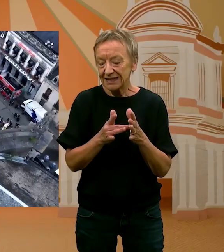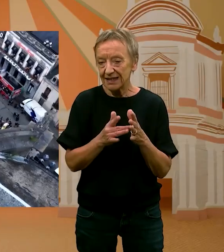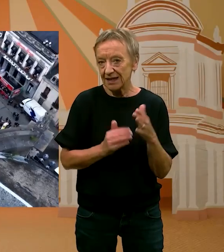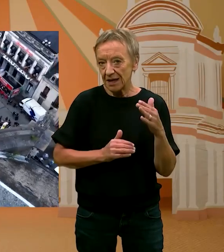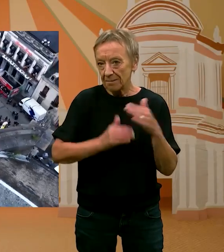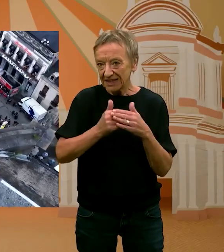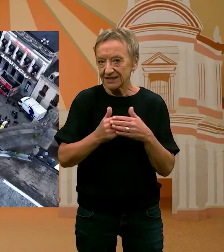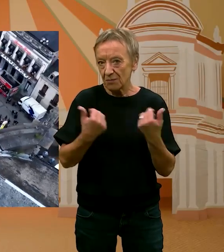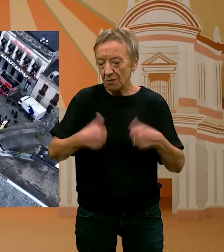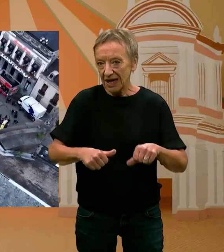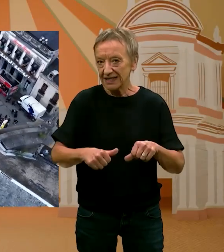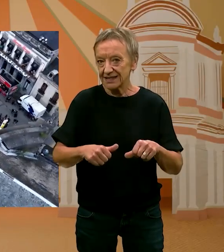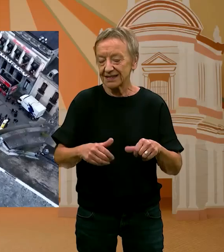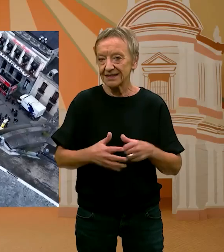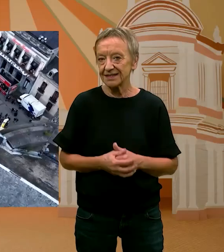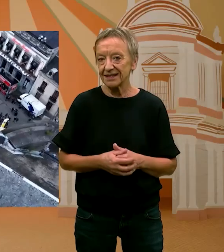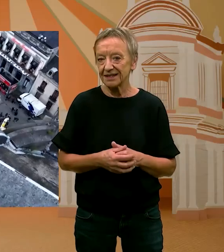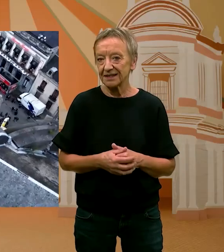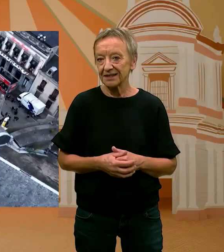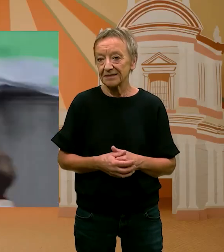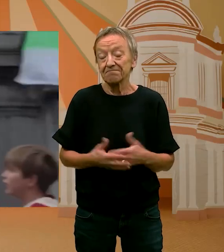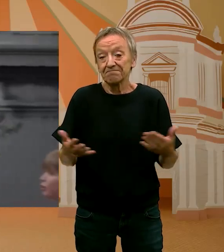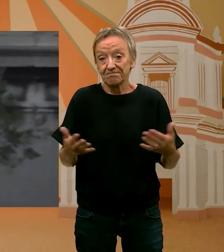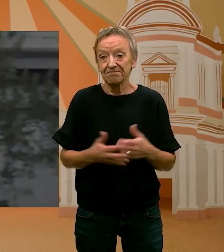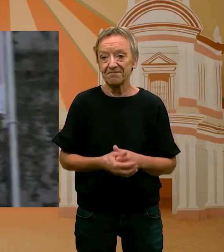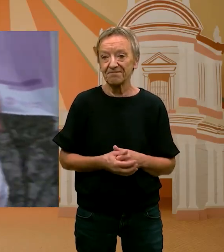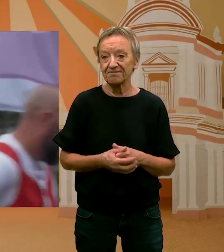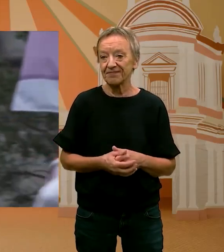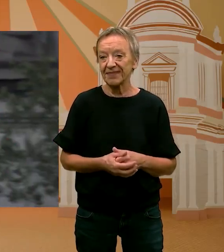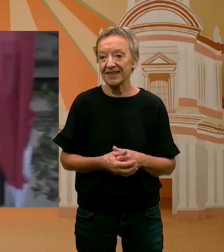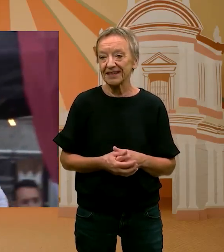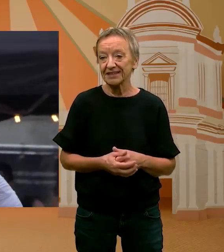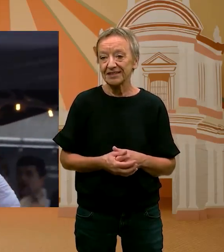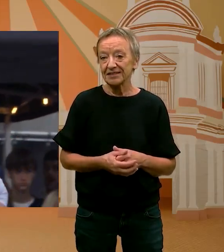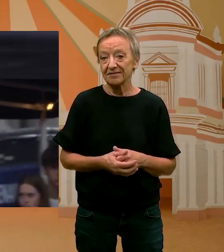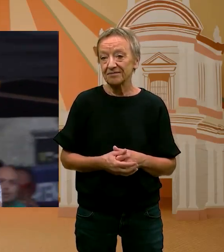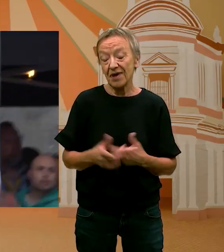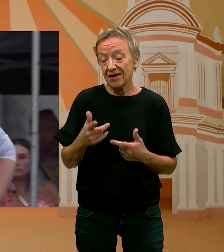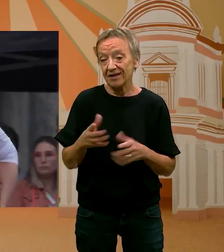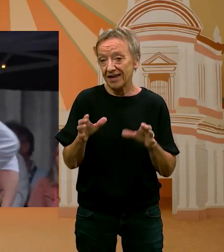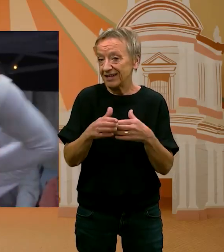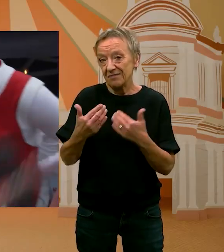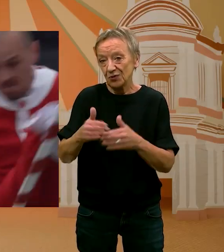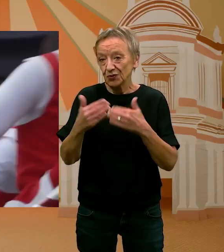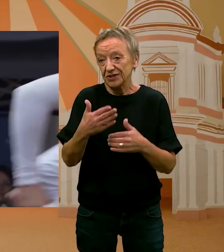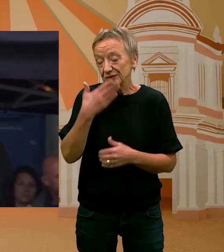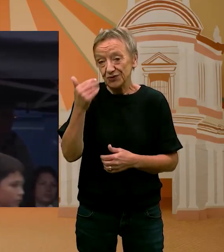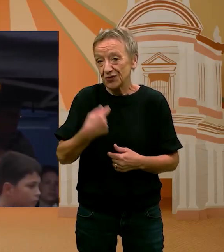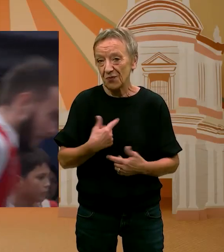fait ce que j'ai pu au reste de l'équipe de continuer sans moi. Merci. Allez, au rythme des tambours, c'est le jour le